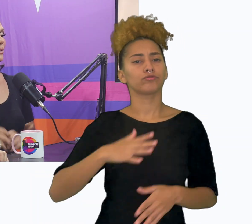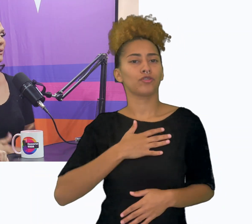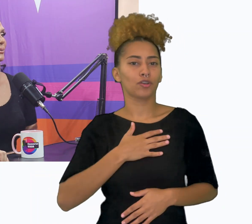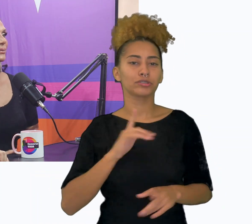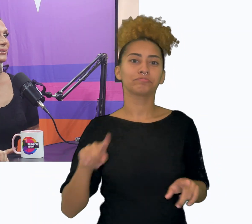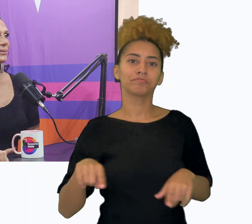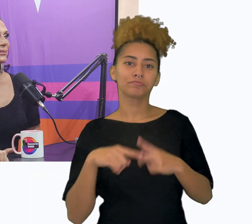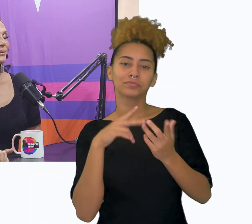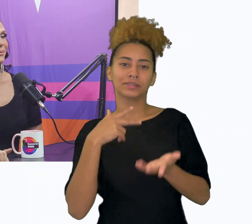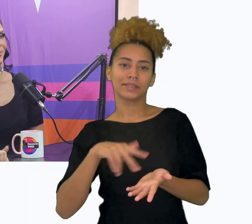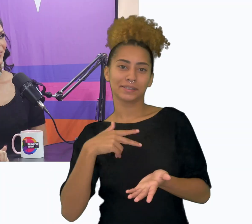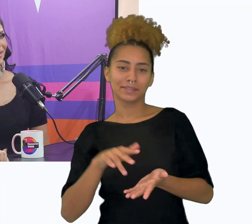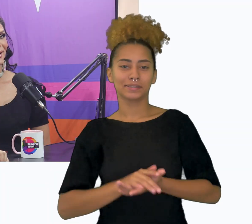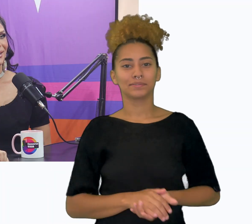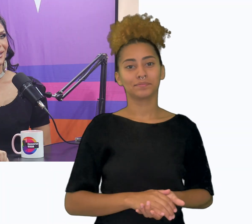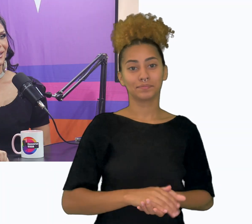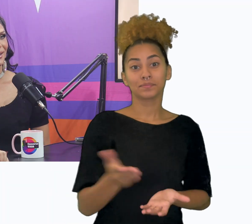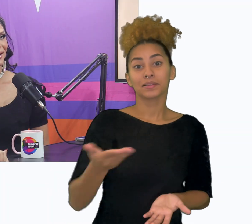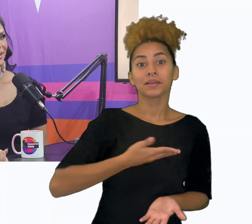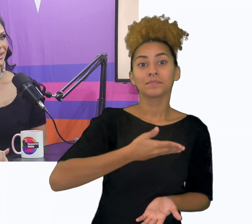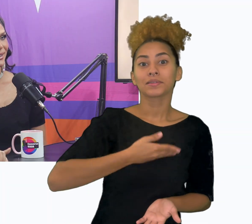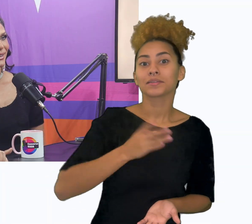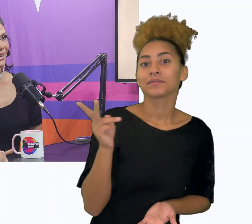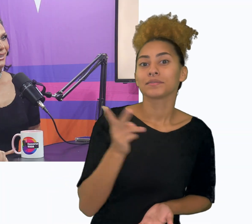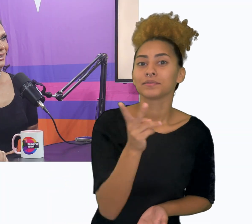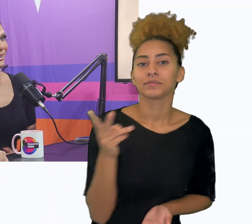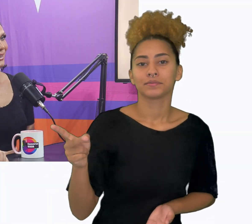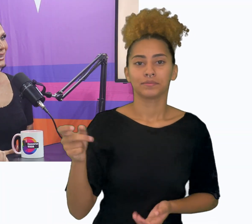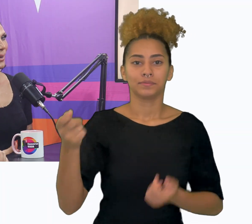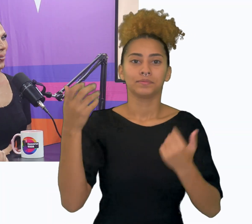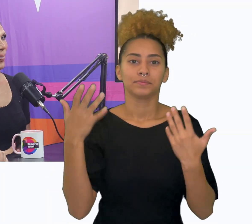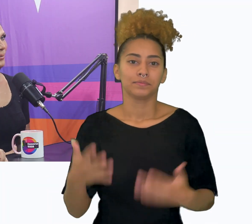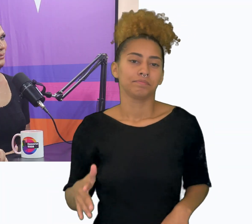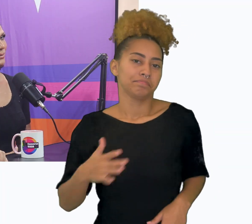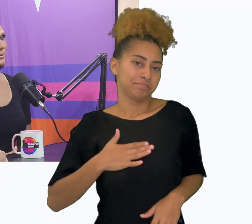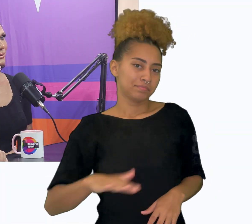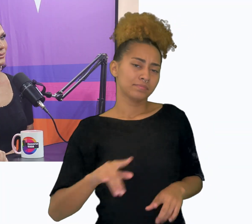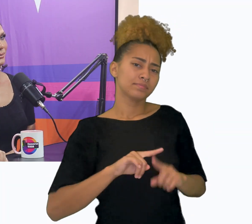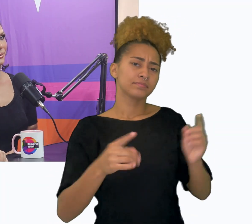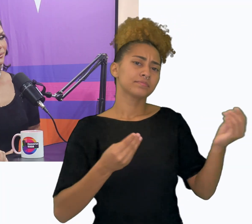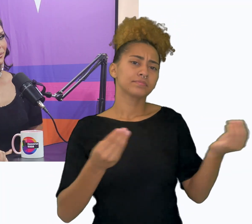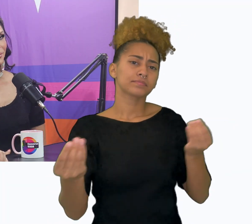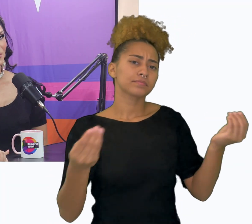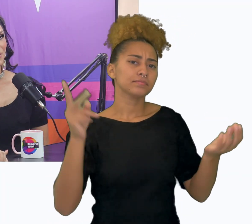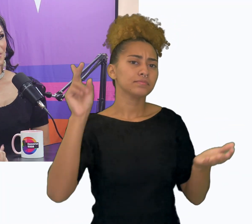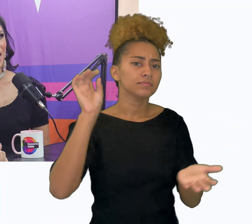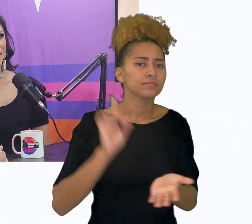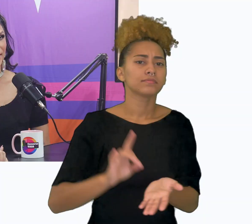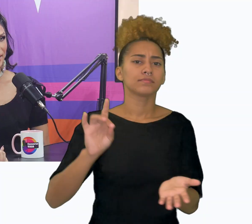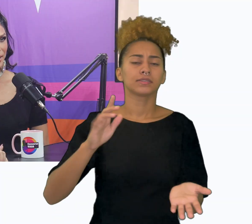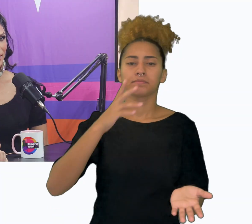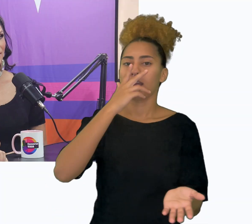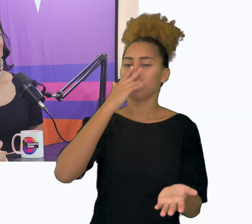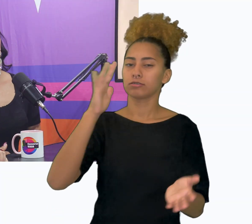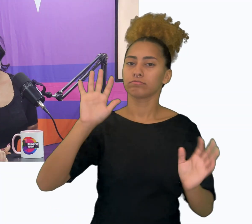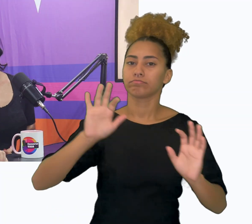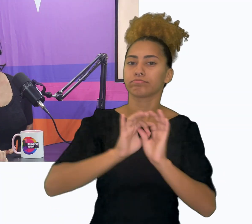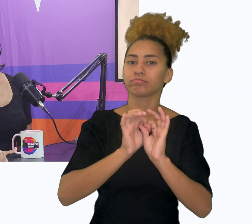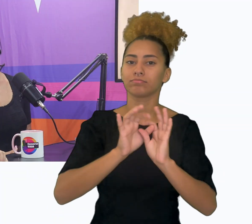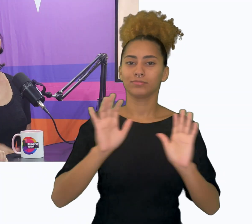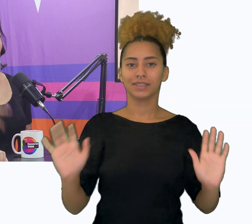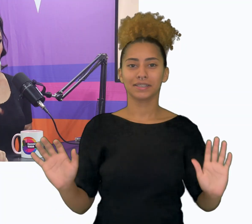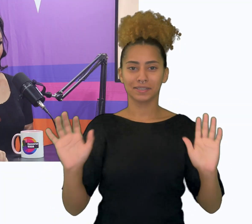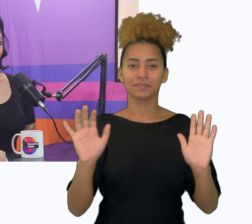isso à dança. E a amizade de vocês? Diz que elas não gostavam, mas quando foi que deu aquela liga,